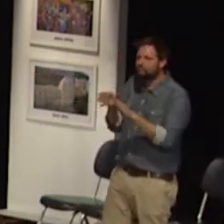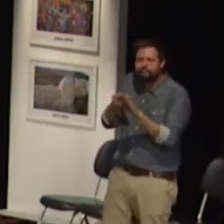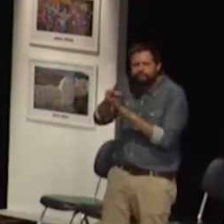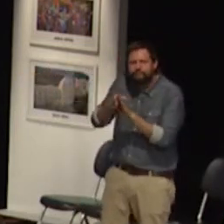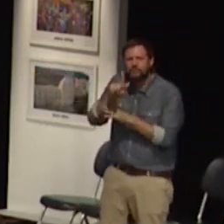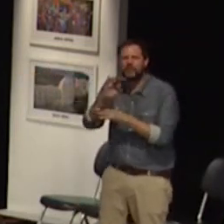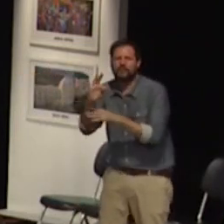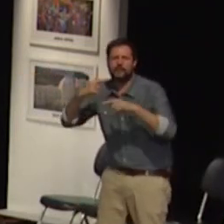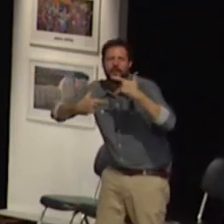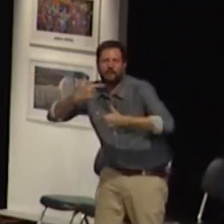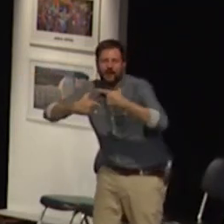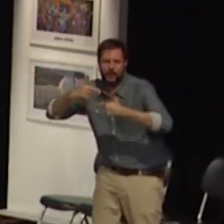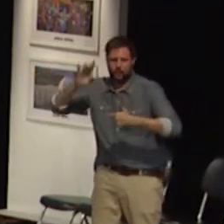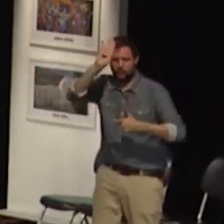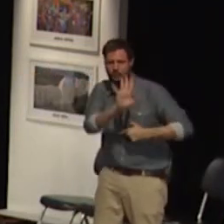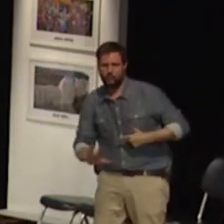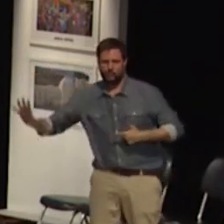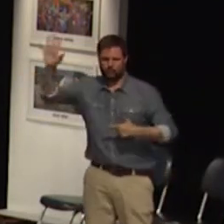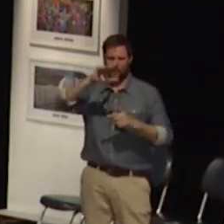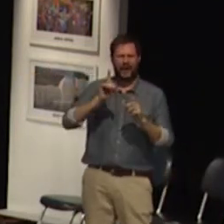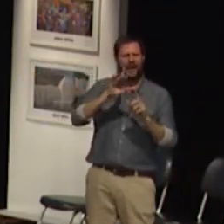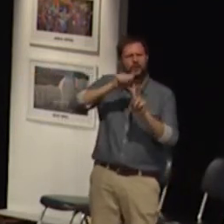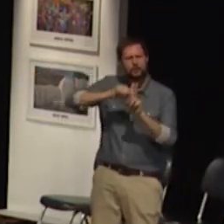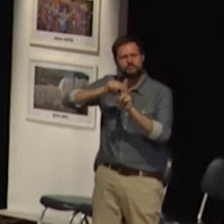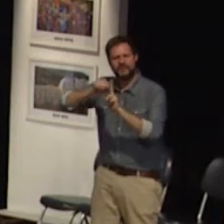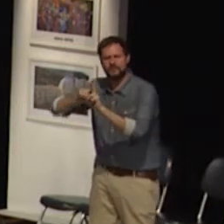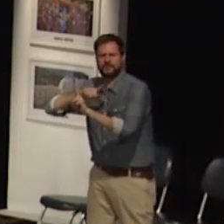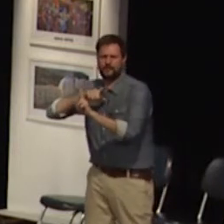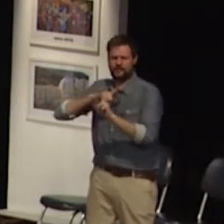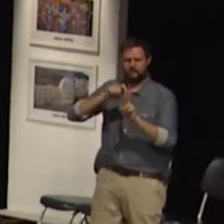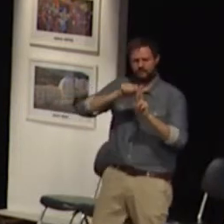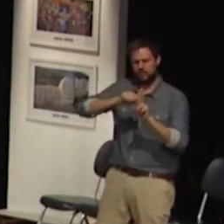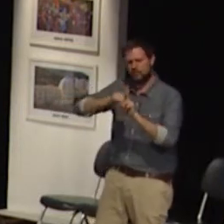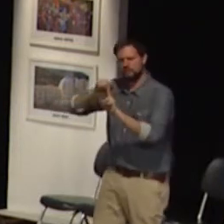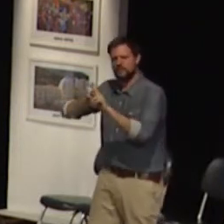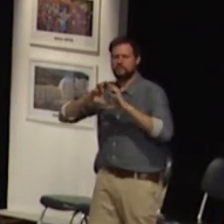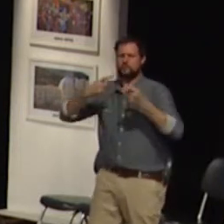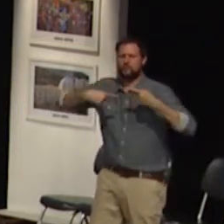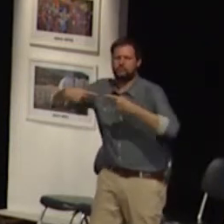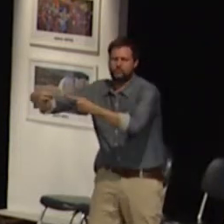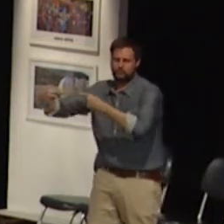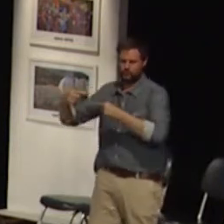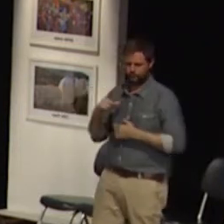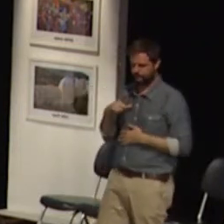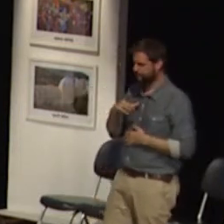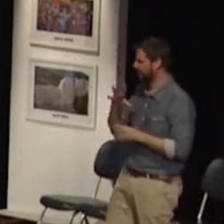sabendo mais. Então, a Procuradoria-Geral, né, procurou, né, fez um grupo de trabalho há alguns meses sobre